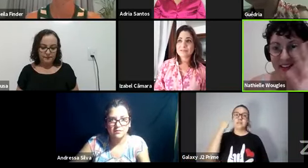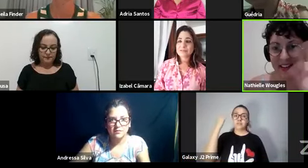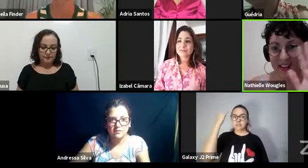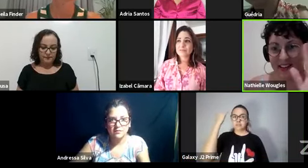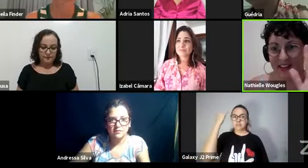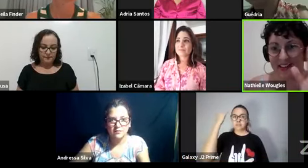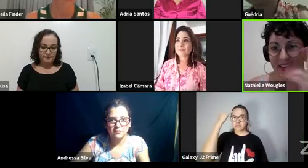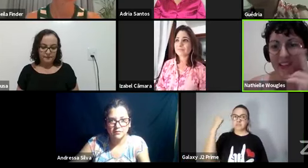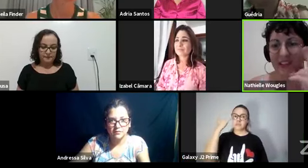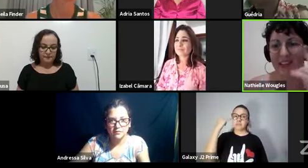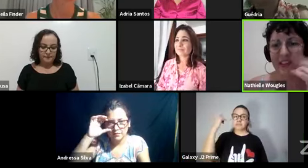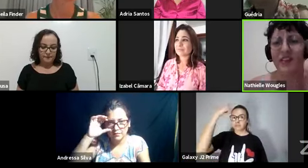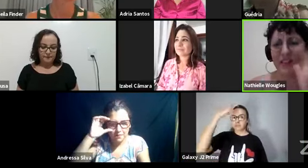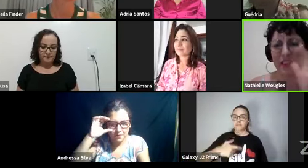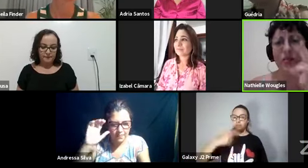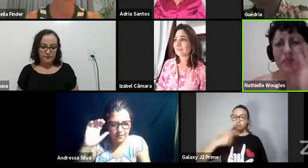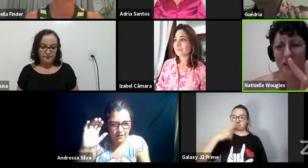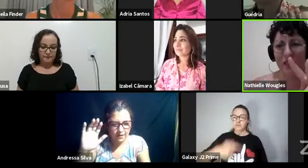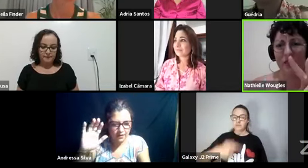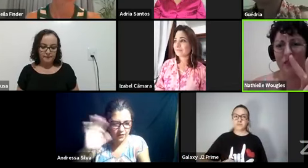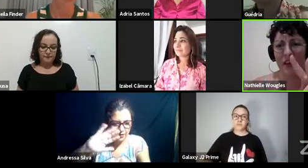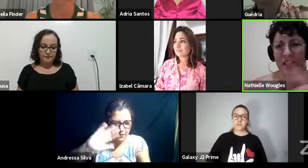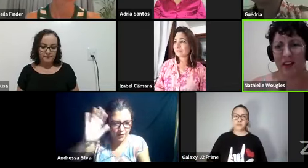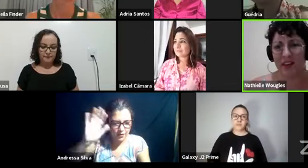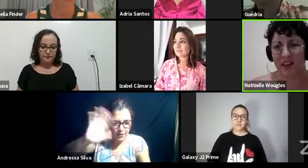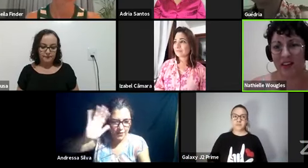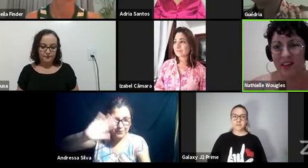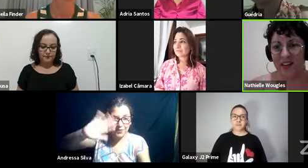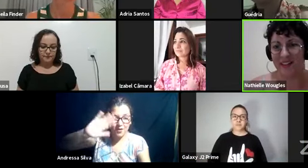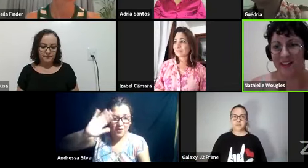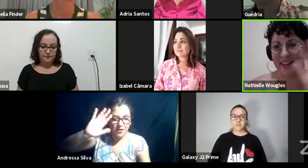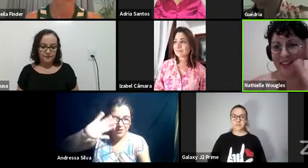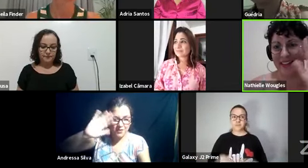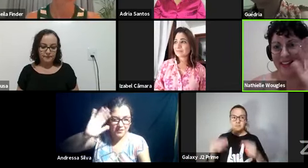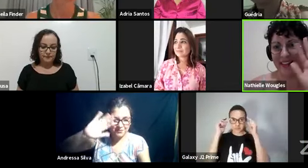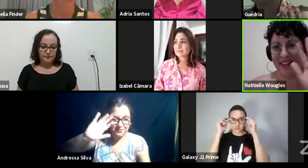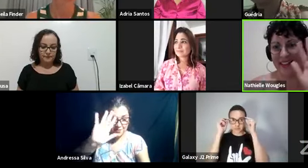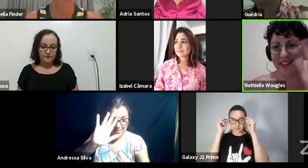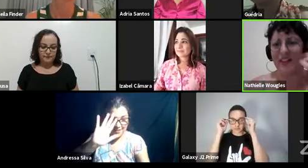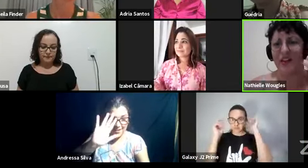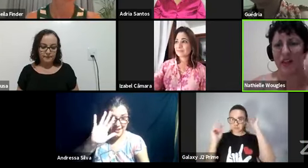Andressa? Tá conseguindo ver?